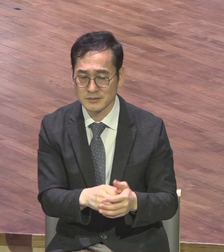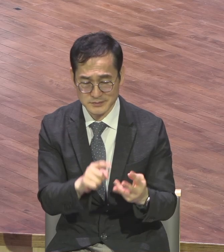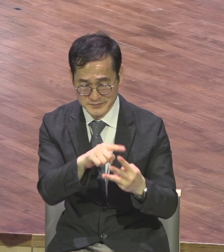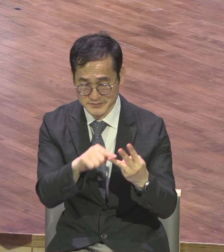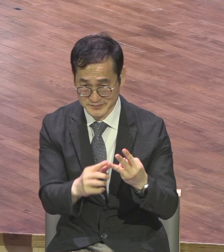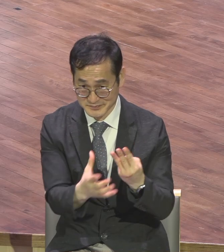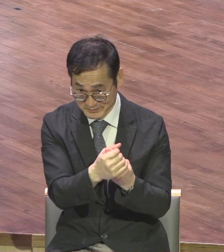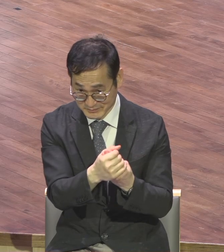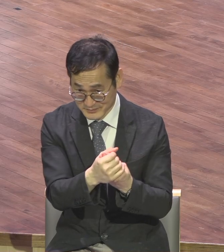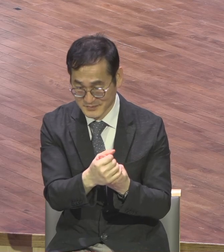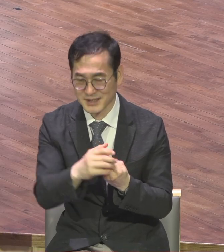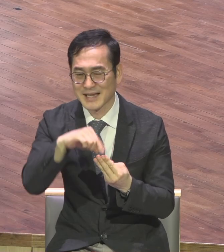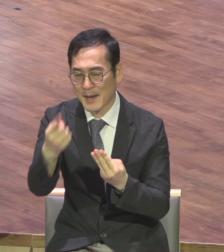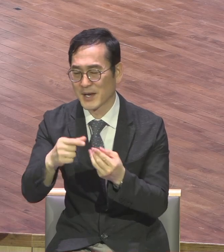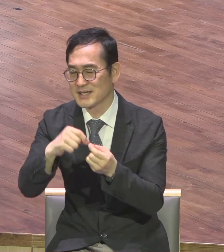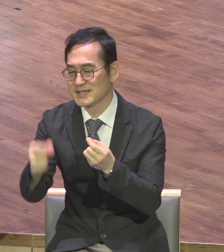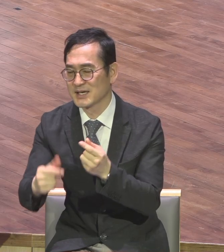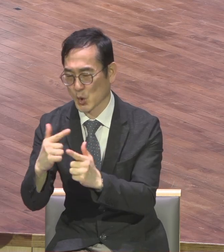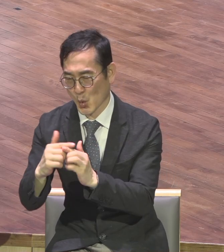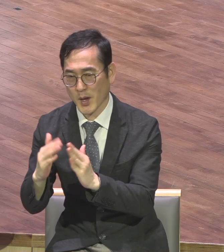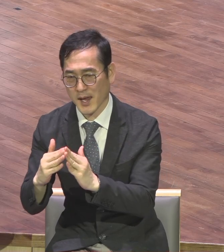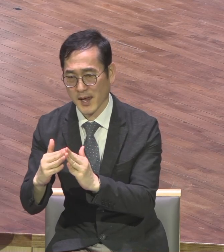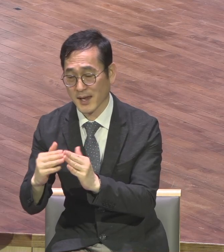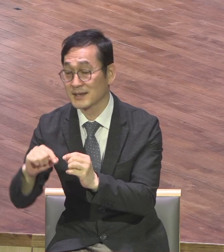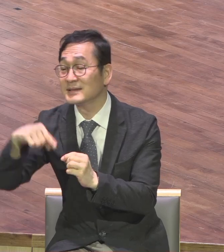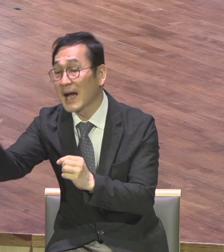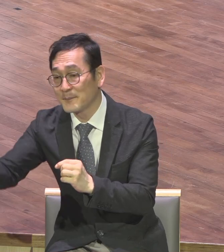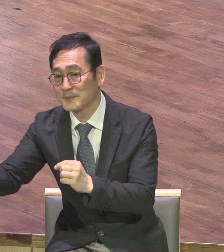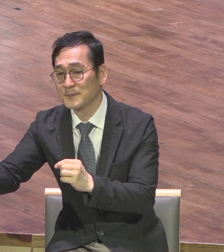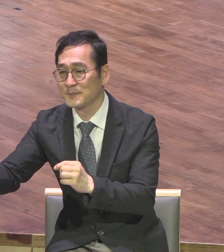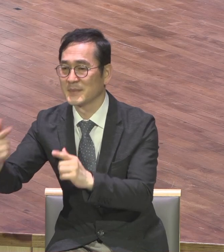지교회가 되고 더 확장되면 건물을 갖춘